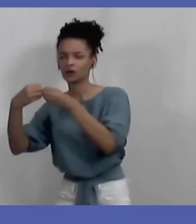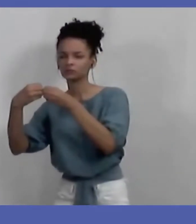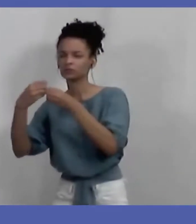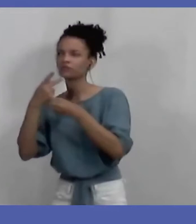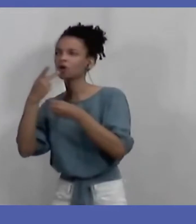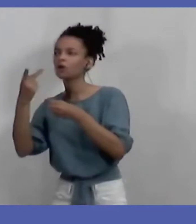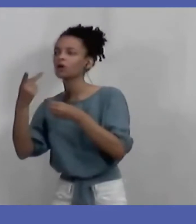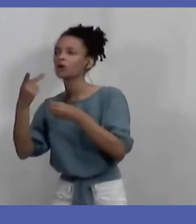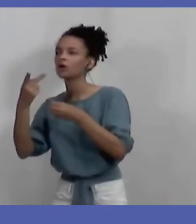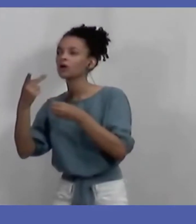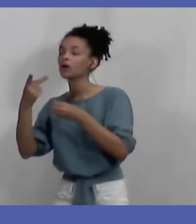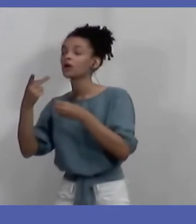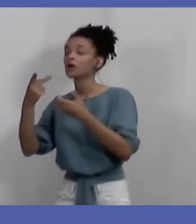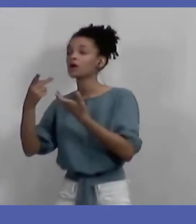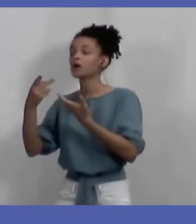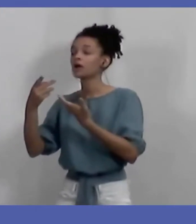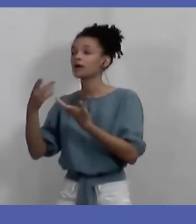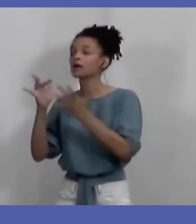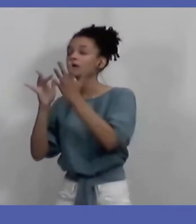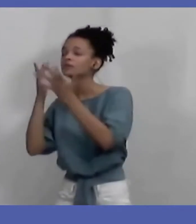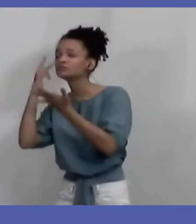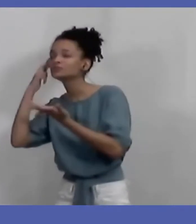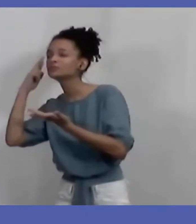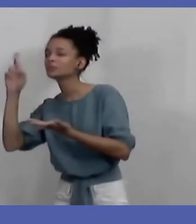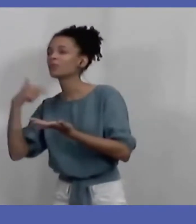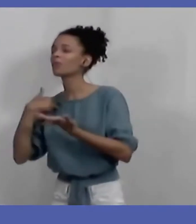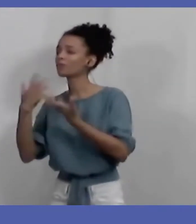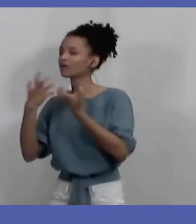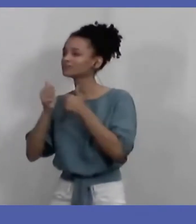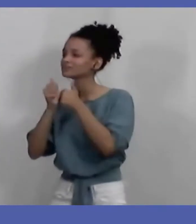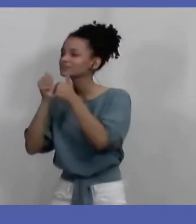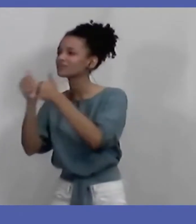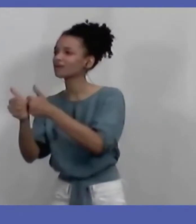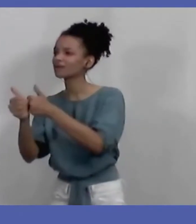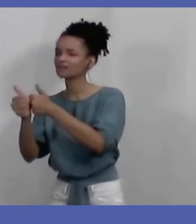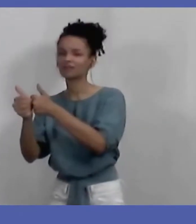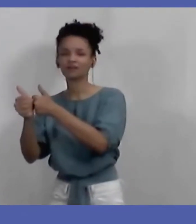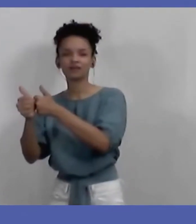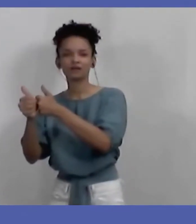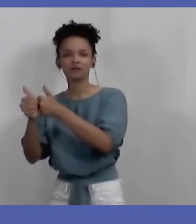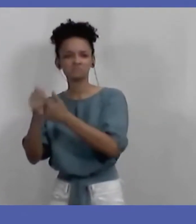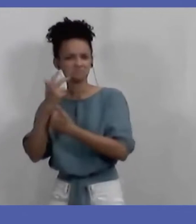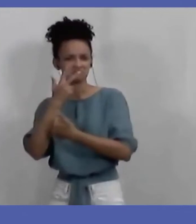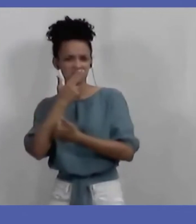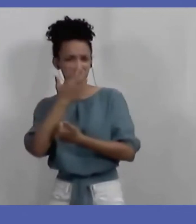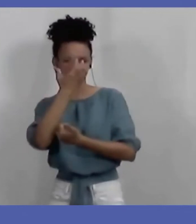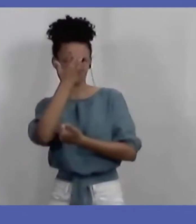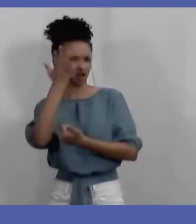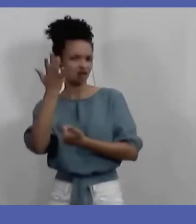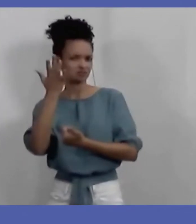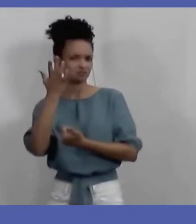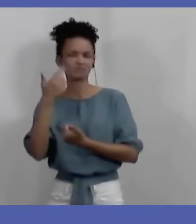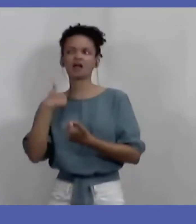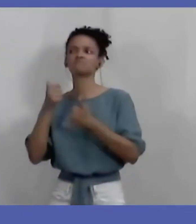fores. Parece fácil, né? Dizer isso, né? Porque, mas Jesus lhe respondeu: